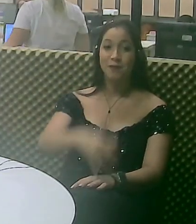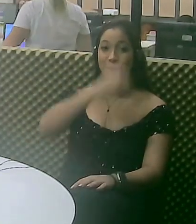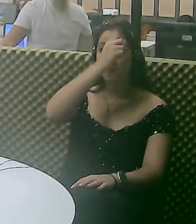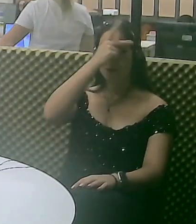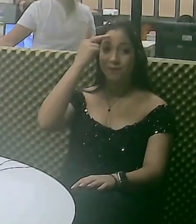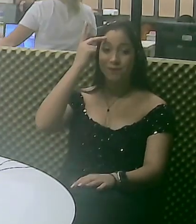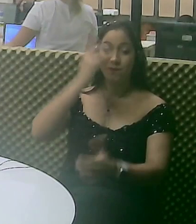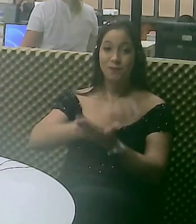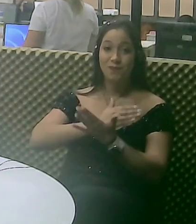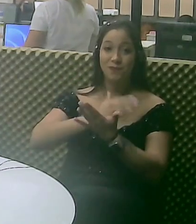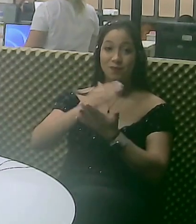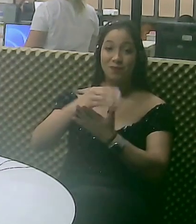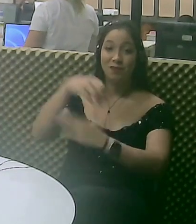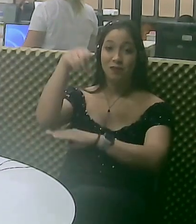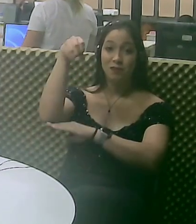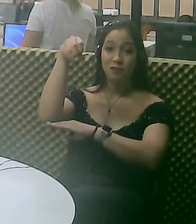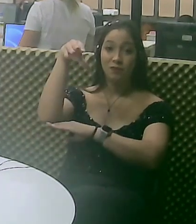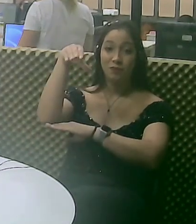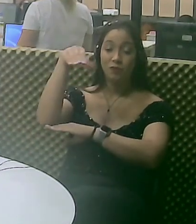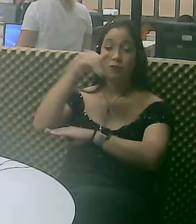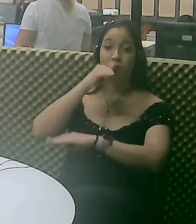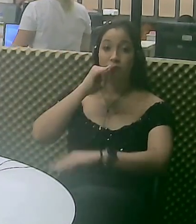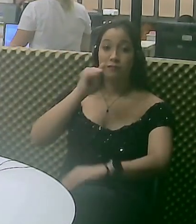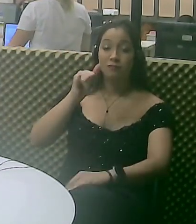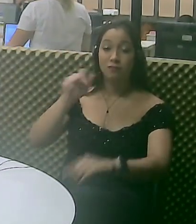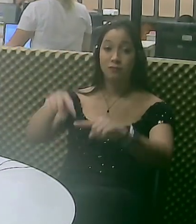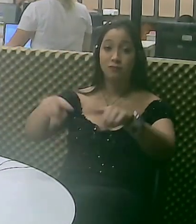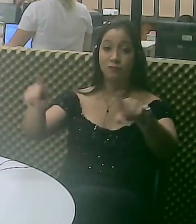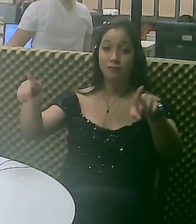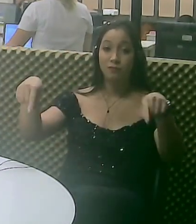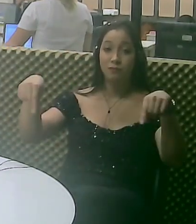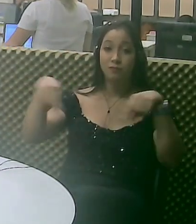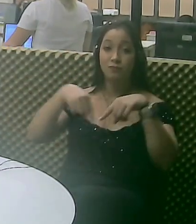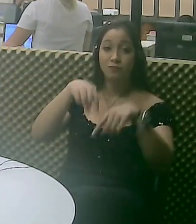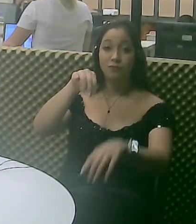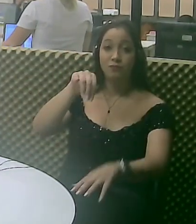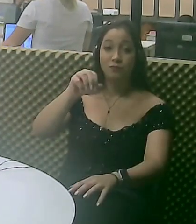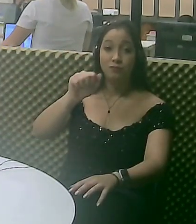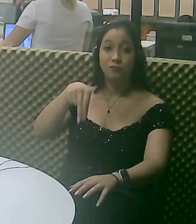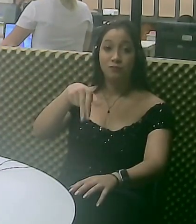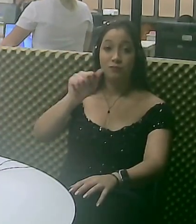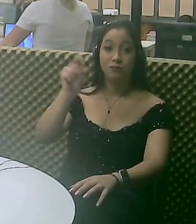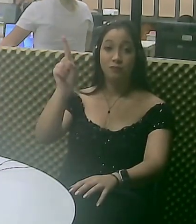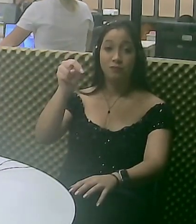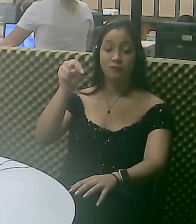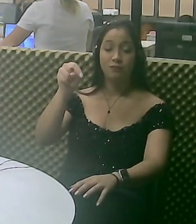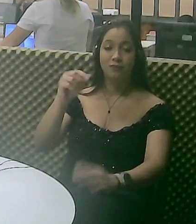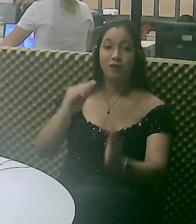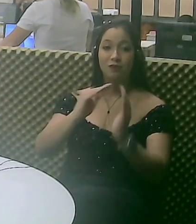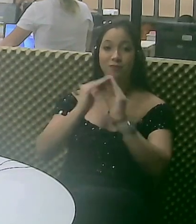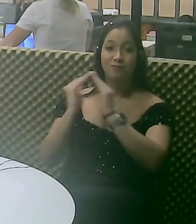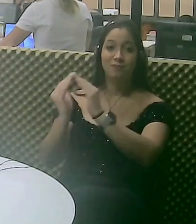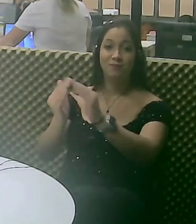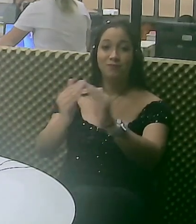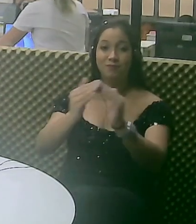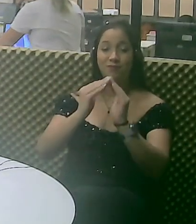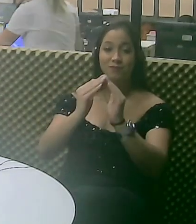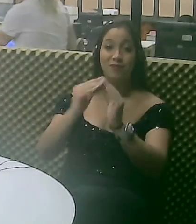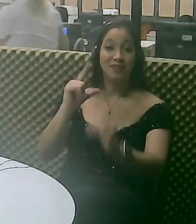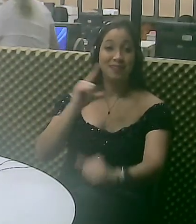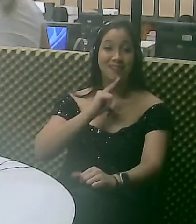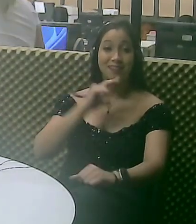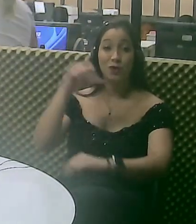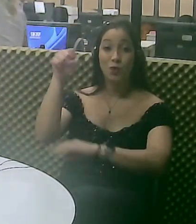Prefeitura inicia instalação de postes de energia elétrica no loteamento Maná. Em breve, os moradores do loteamento Maná contarão